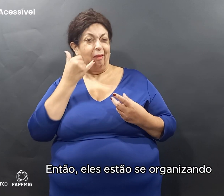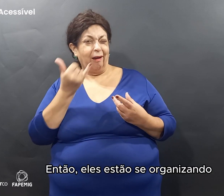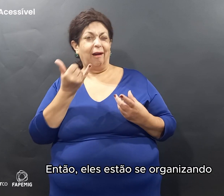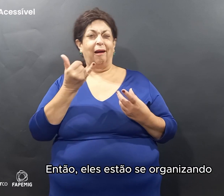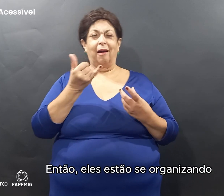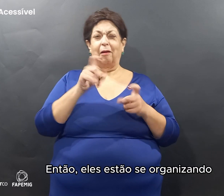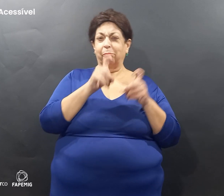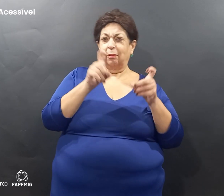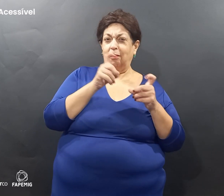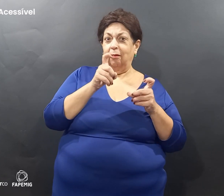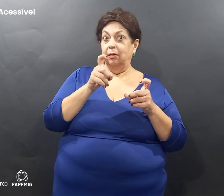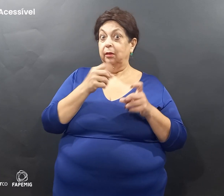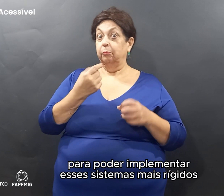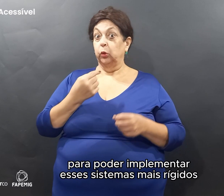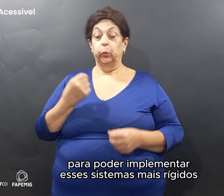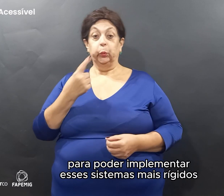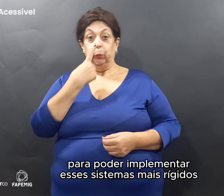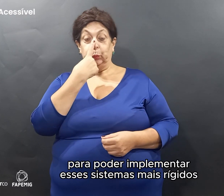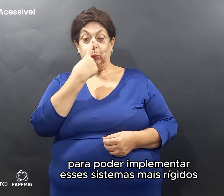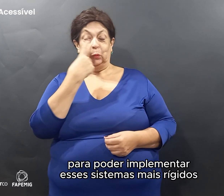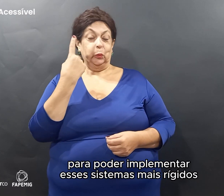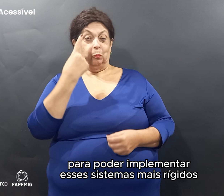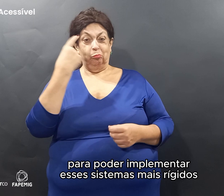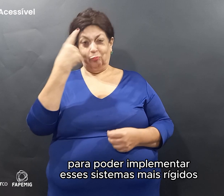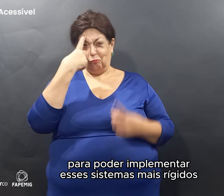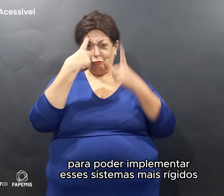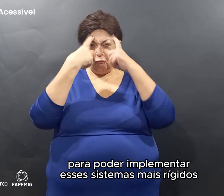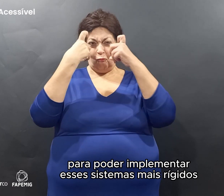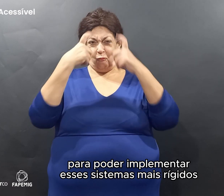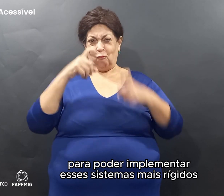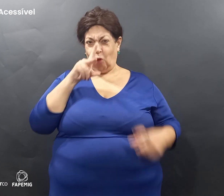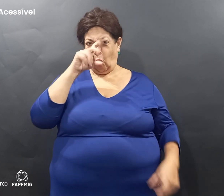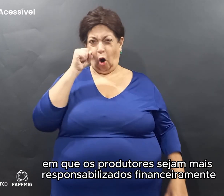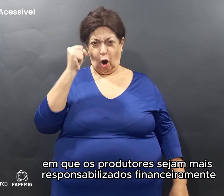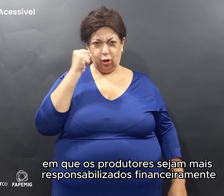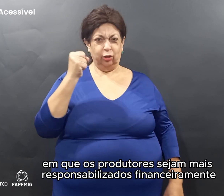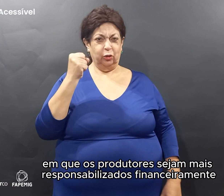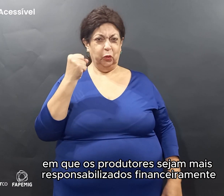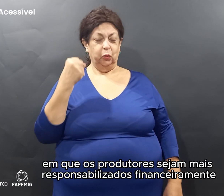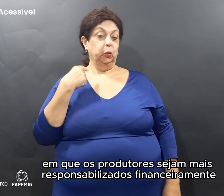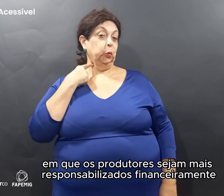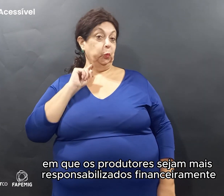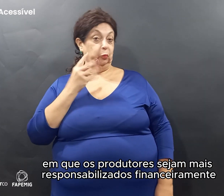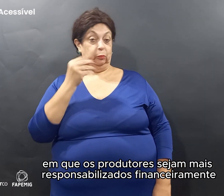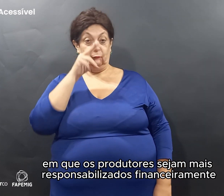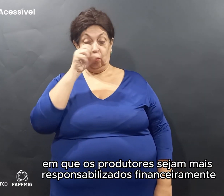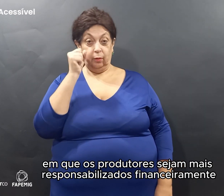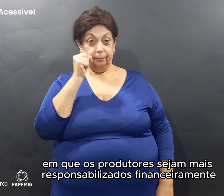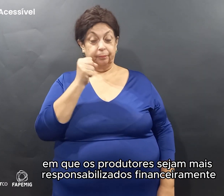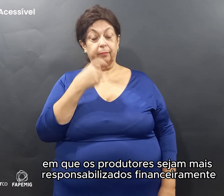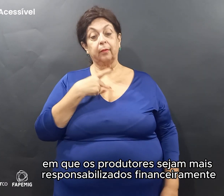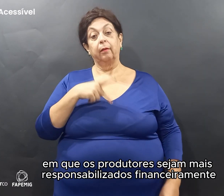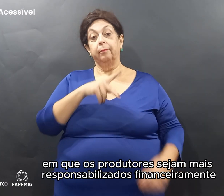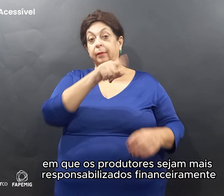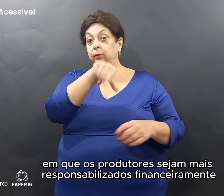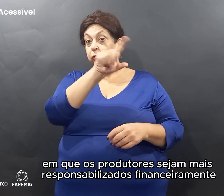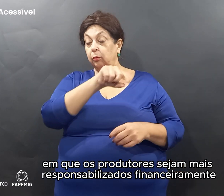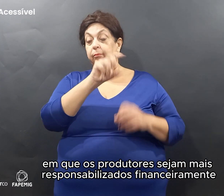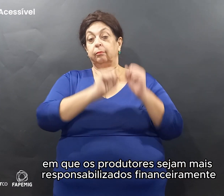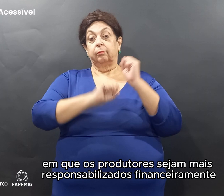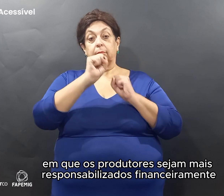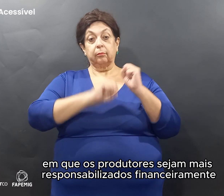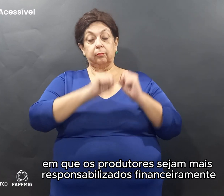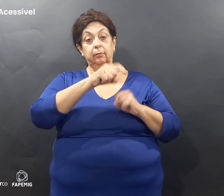eles estão se organizando para poder implementar esses sistemas mais rígidos, em que os produtores sejam mais